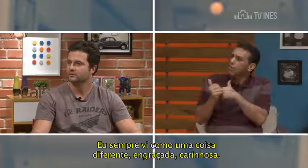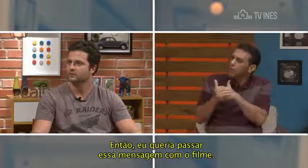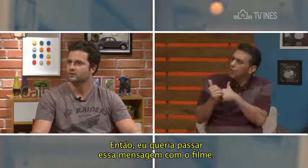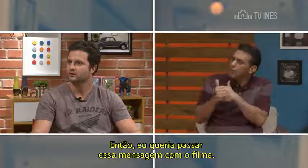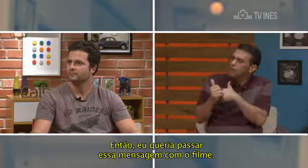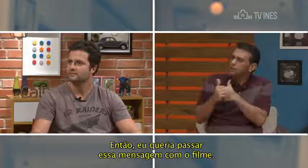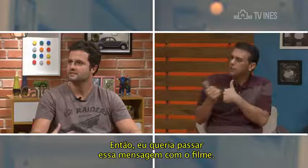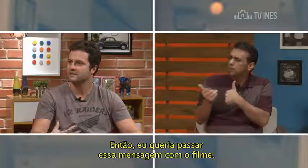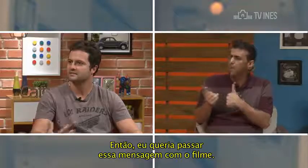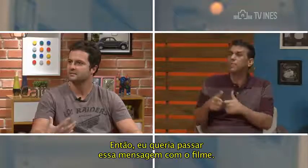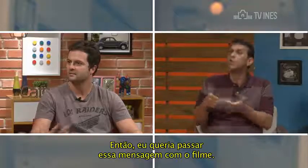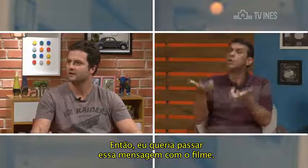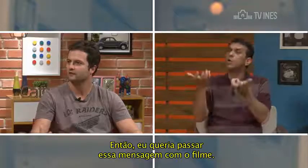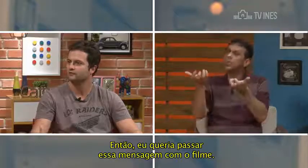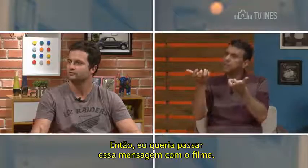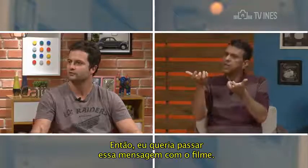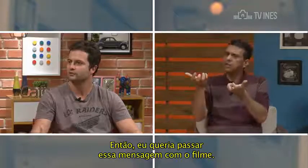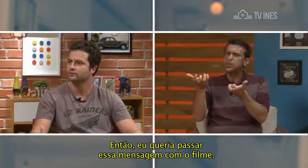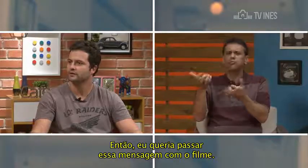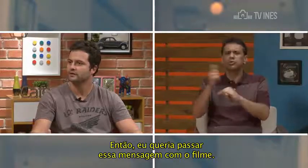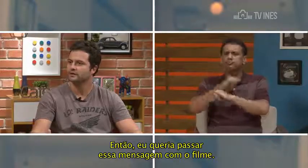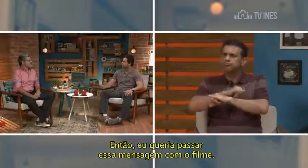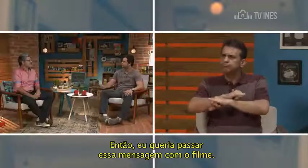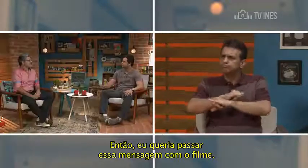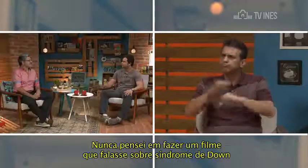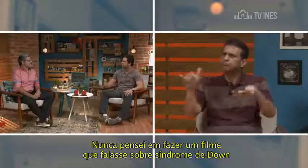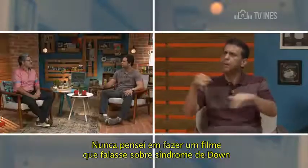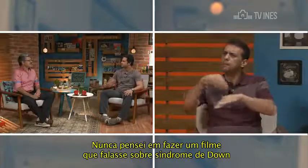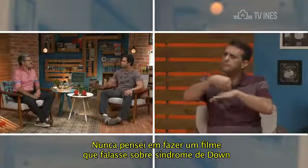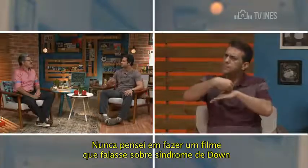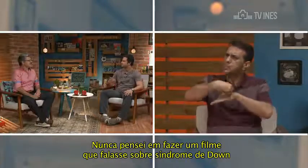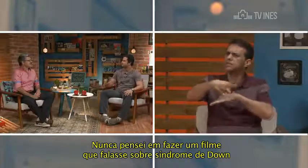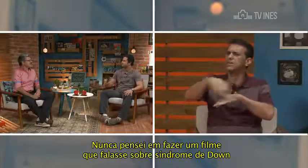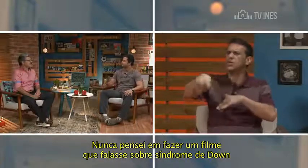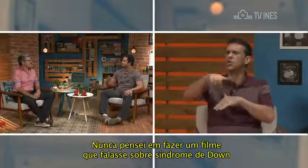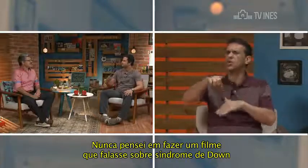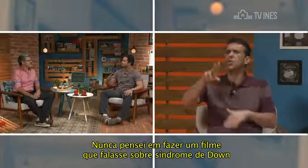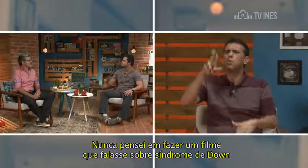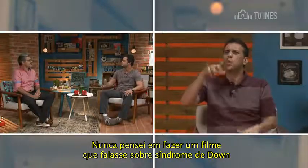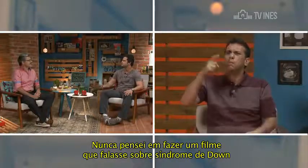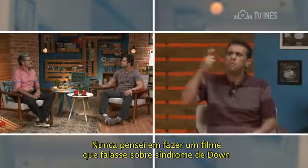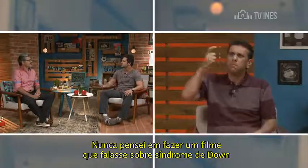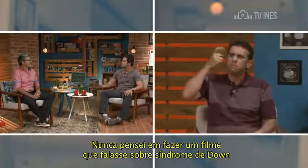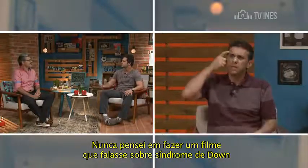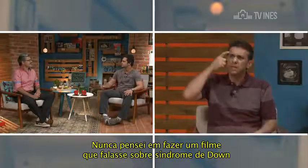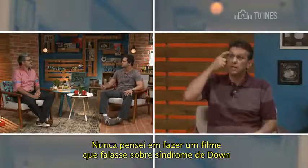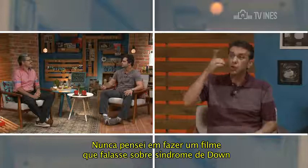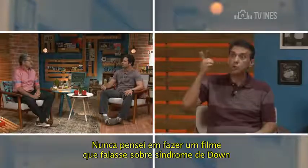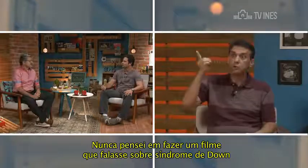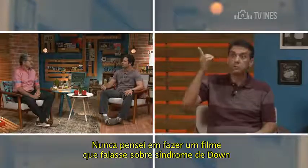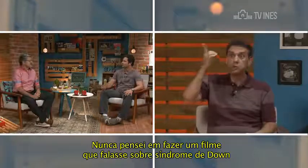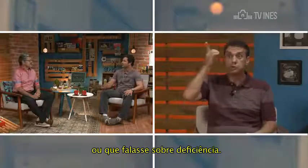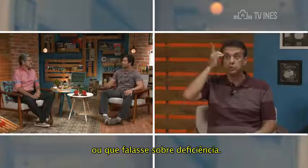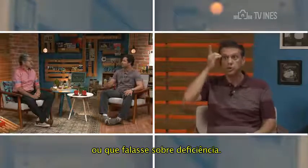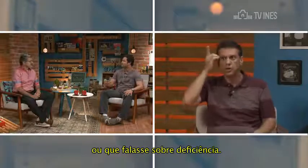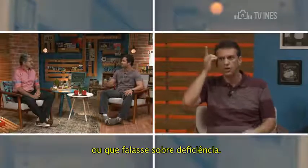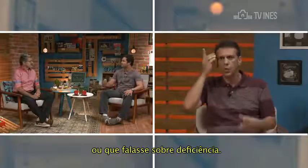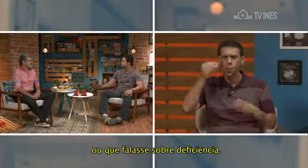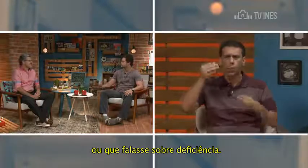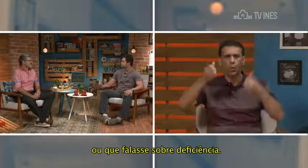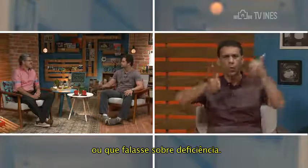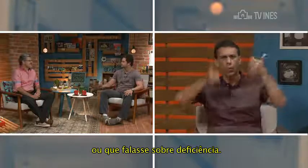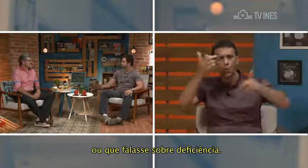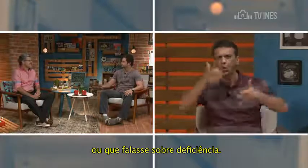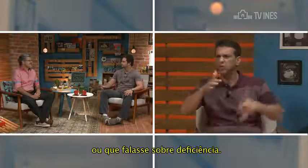carinhosa. Então eu queria passar essa mensagem com o filme. Eu nunca pensei em fazer um filme que falasse sobre síndrome de Down ou que falasse